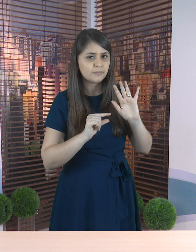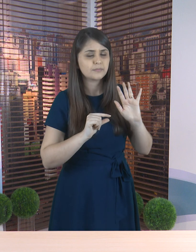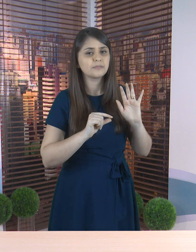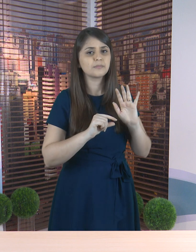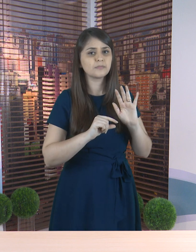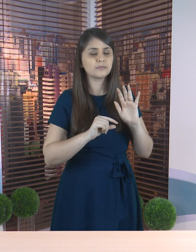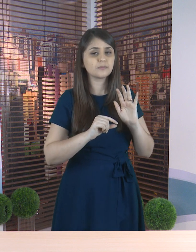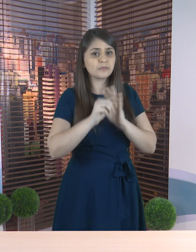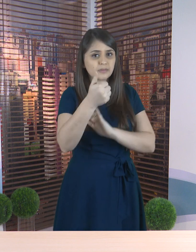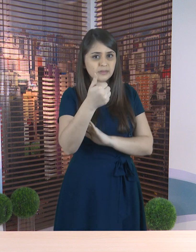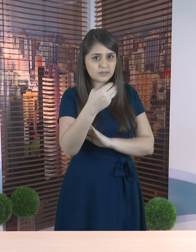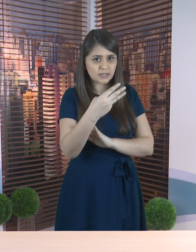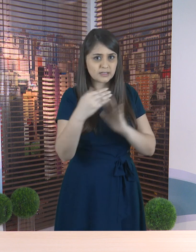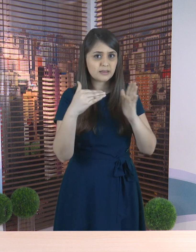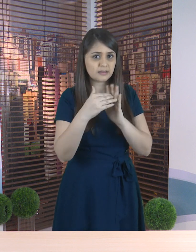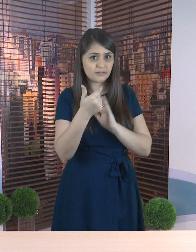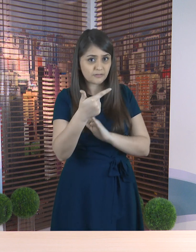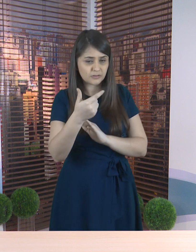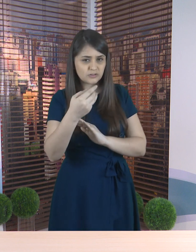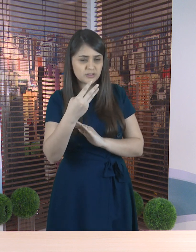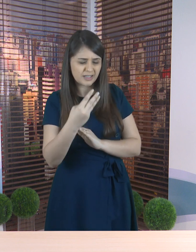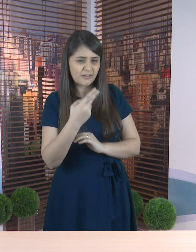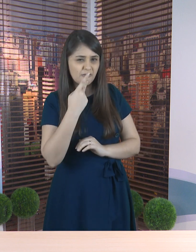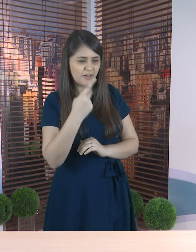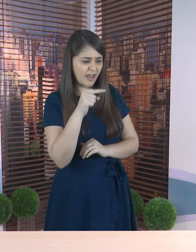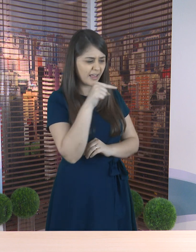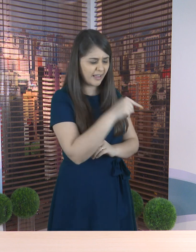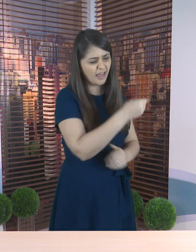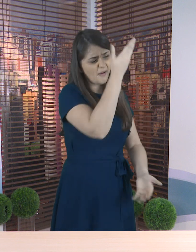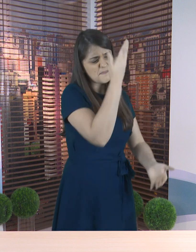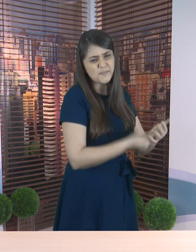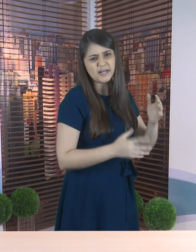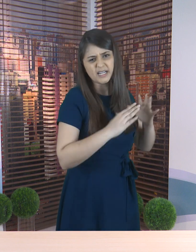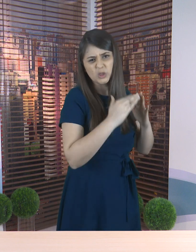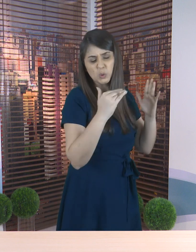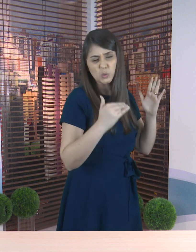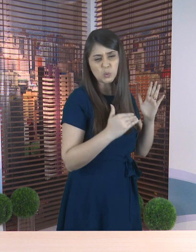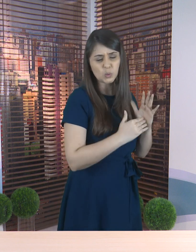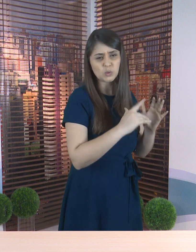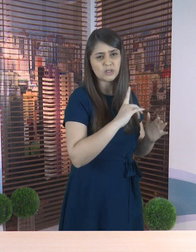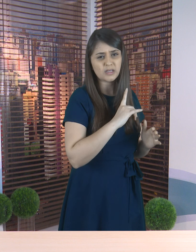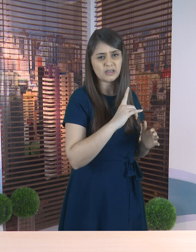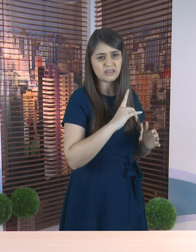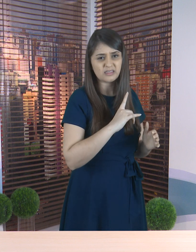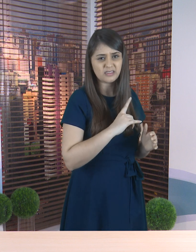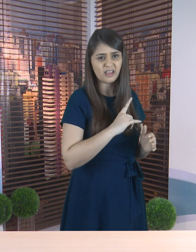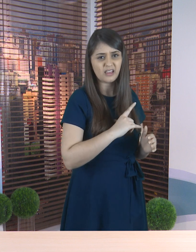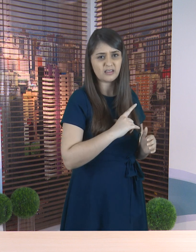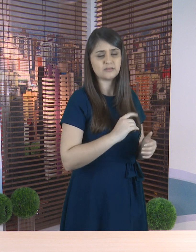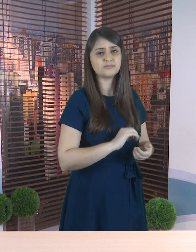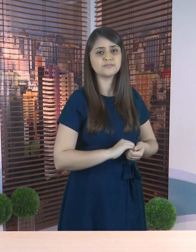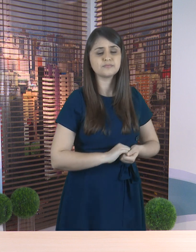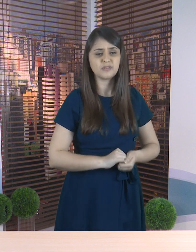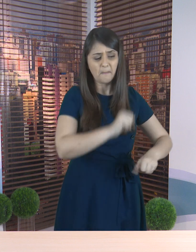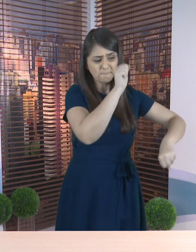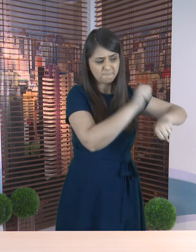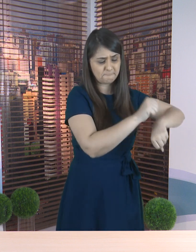lugar, Zofar diz a Jó que tanto ele como a sua família morrerão de morte violenta e dessa